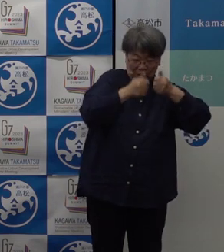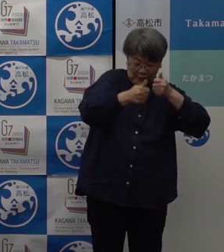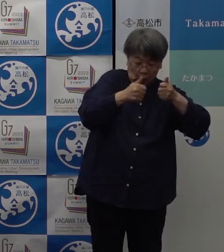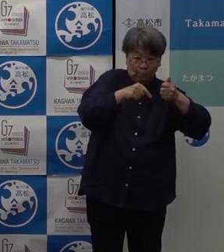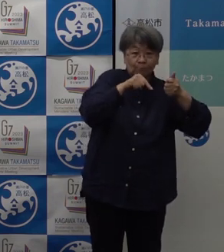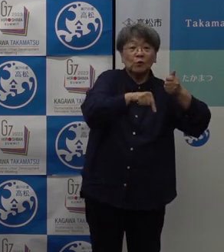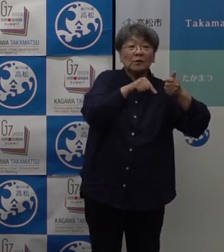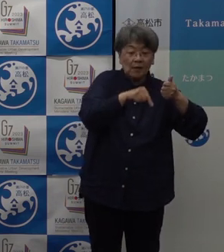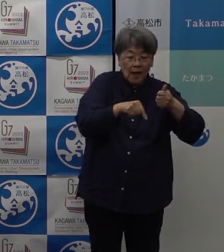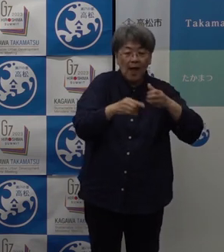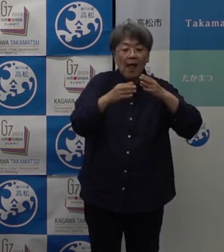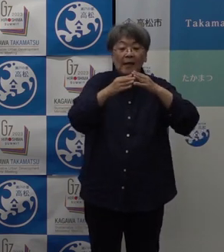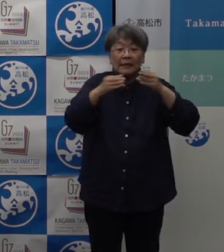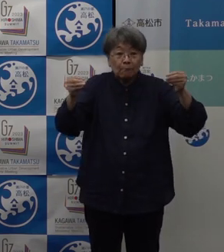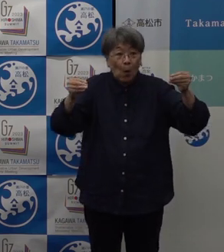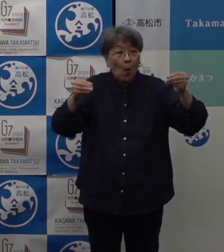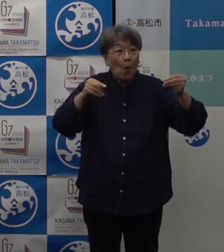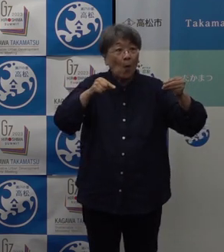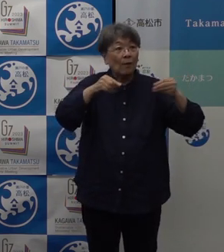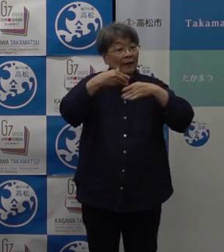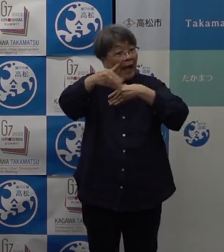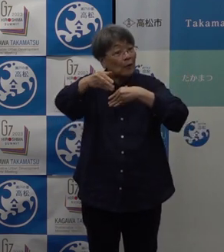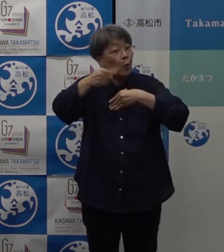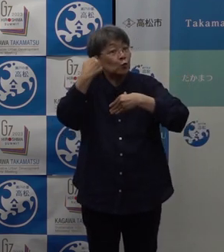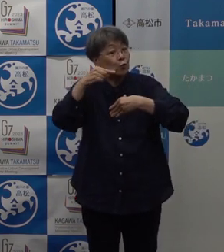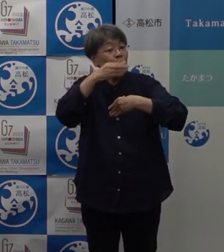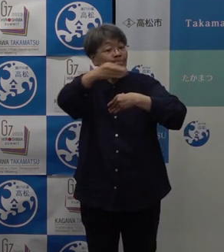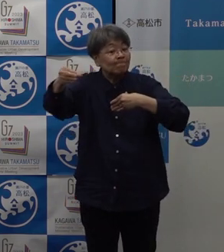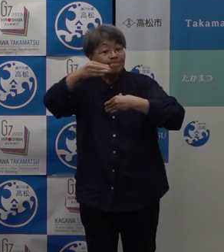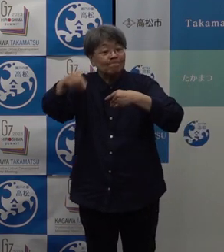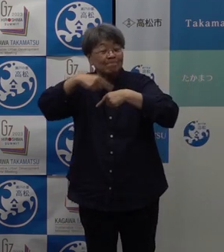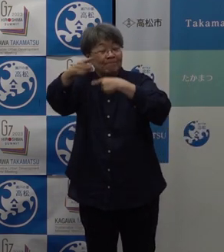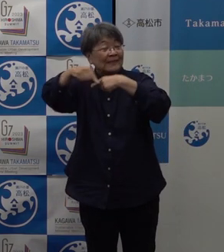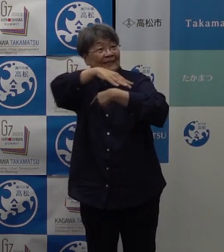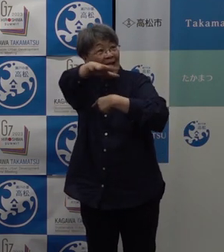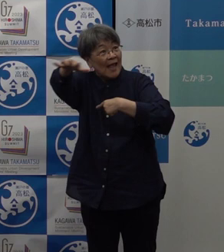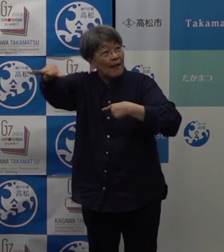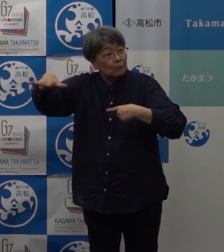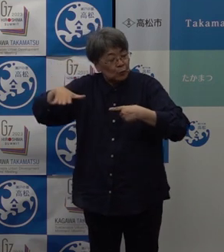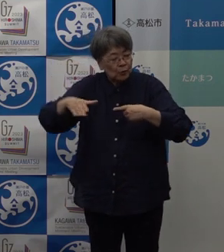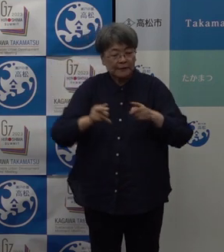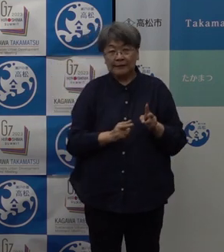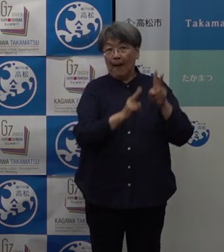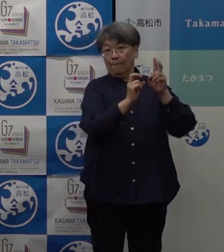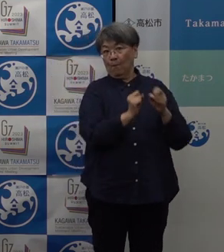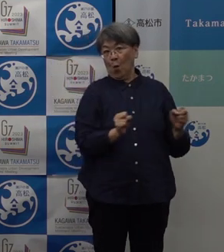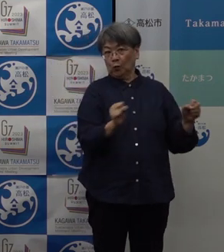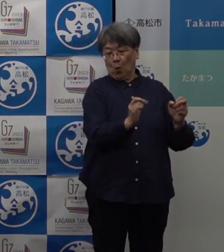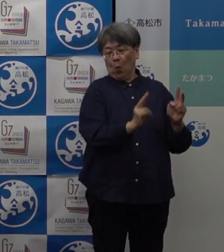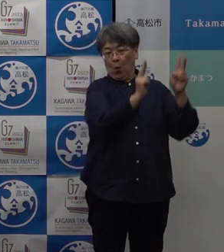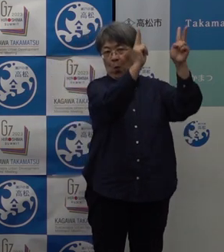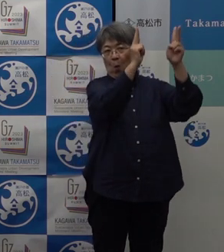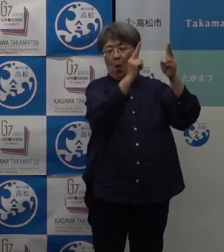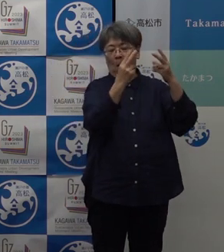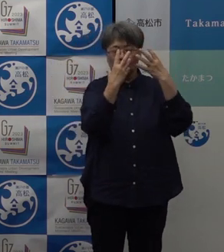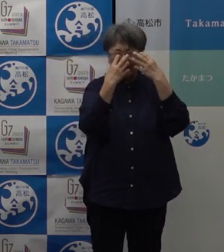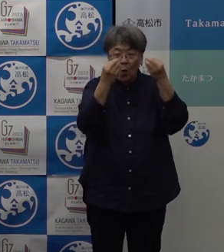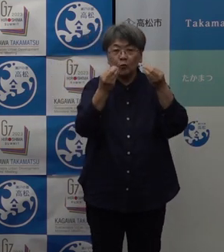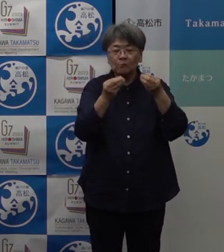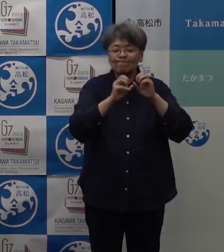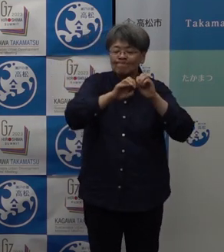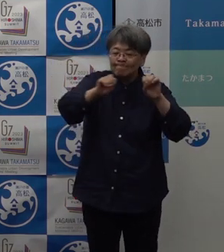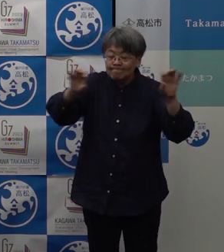じまして、国内外にサンポートエリアの魅力を発信するとともに、市民のまちづくりへの参